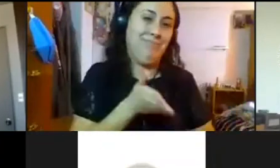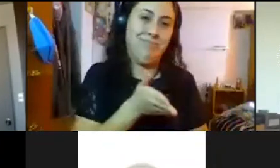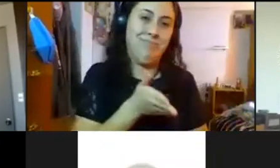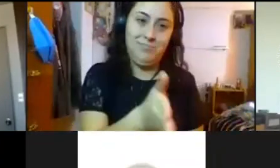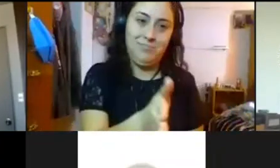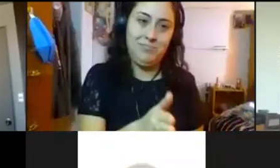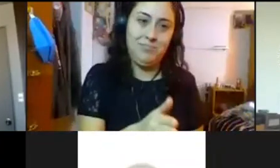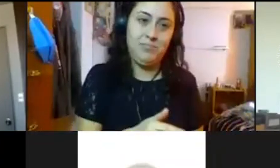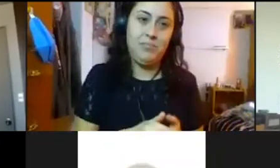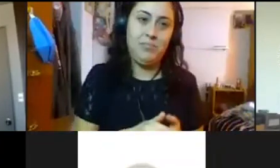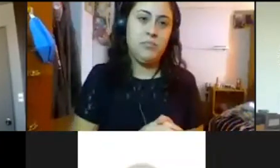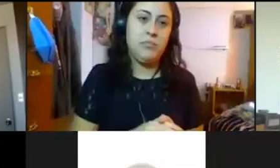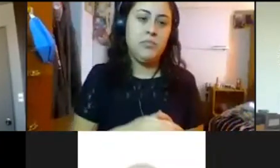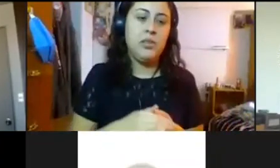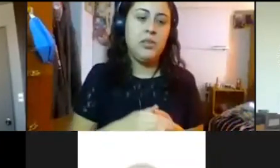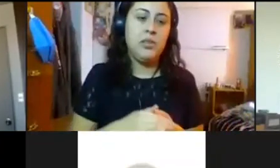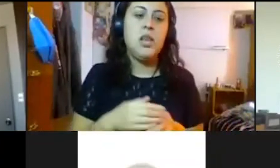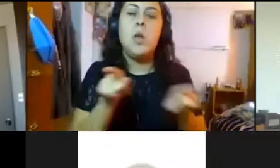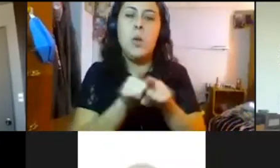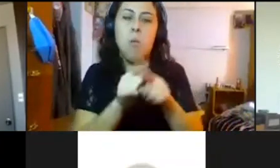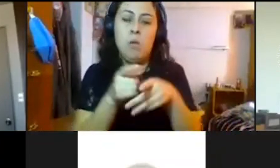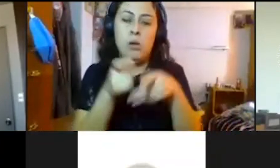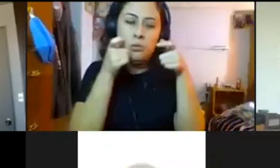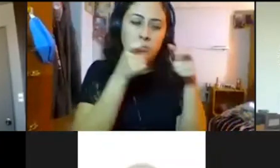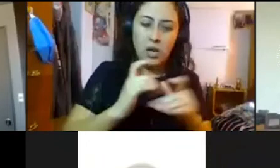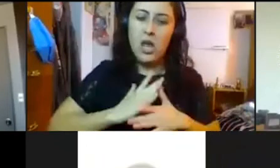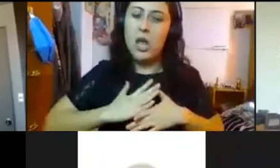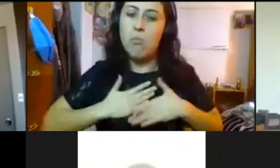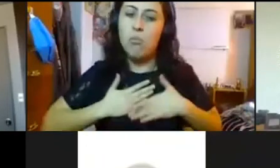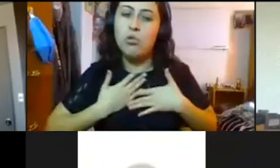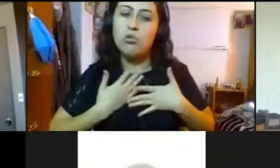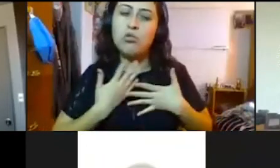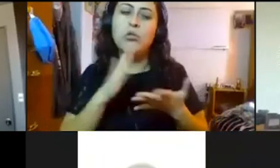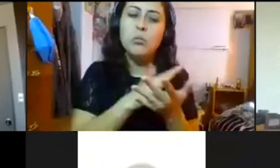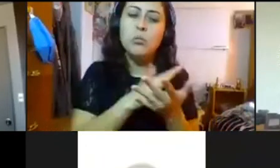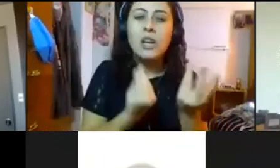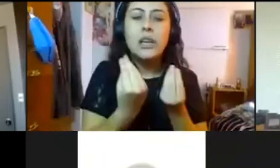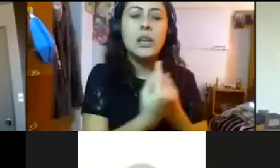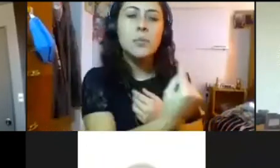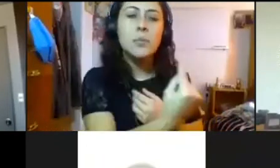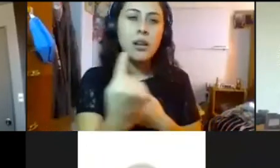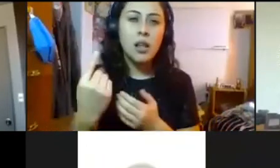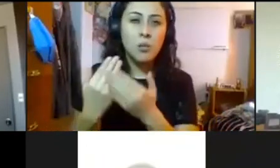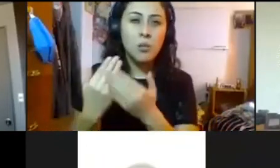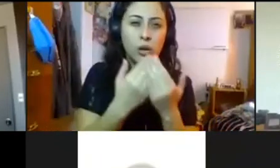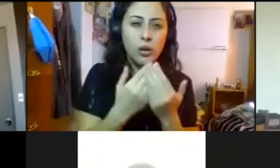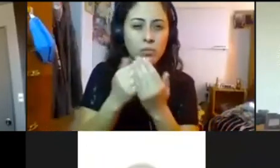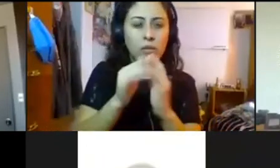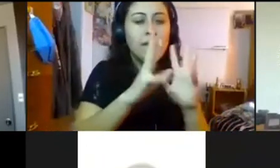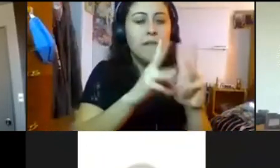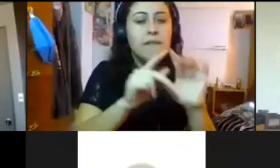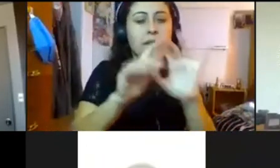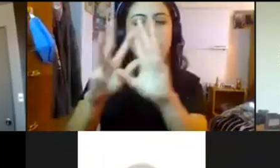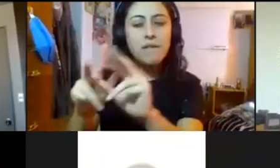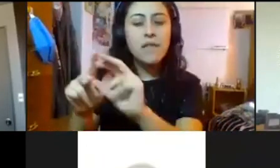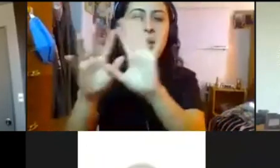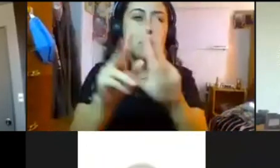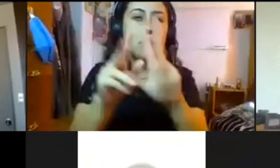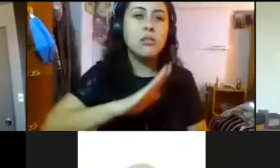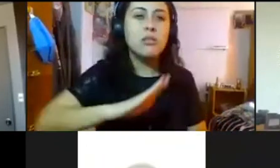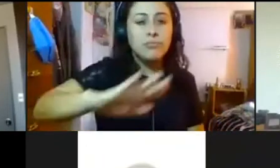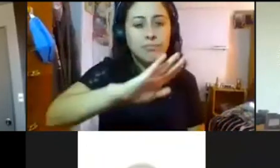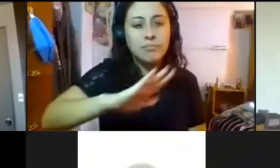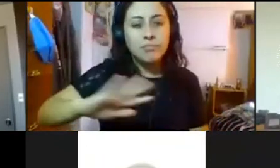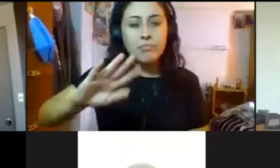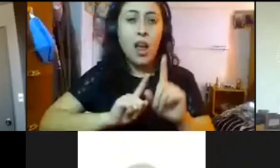fijándonos en las emociones de los otros, en qué le pasa, en qué situación está su familia, la vulneración que tienen